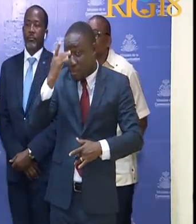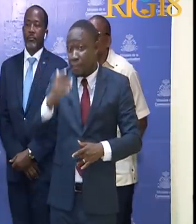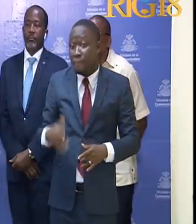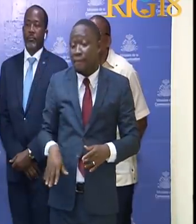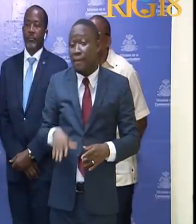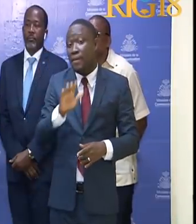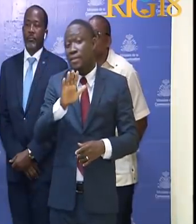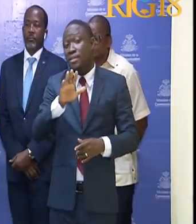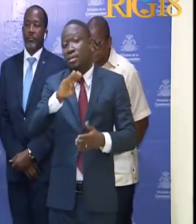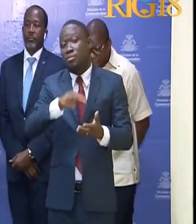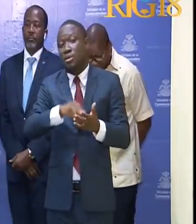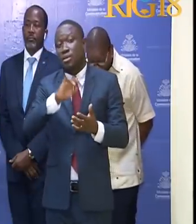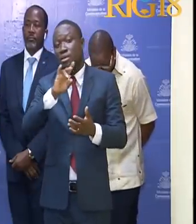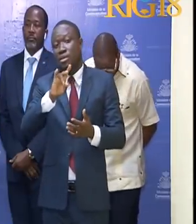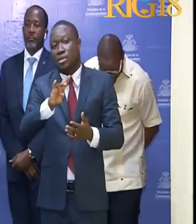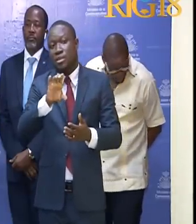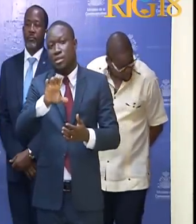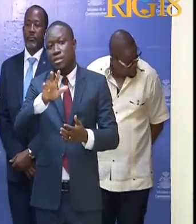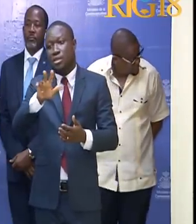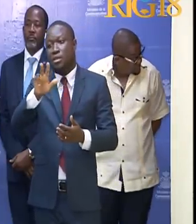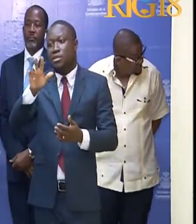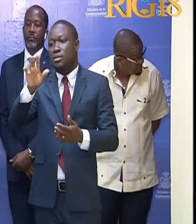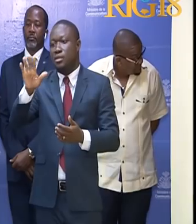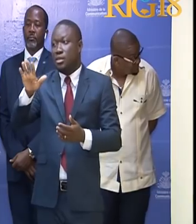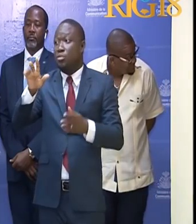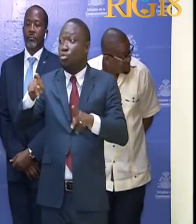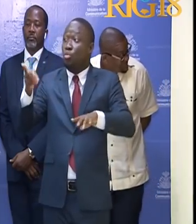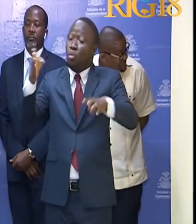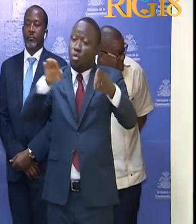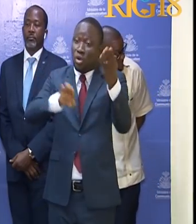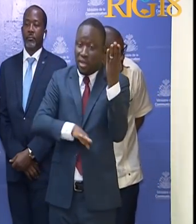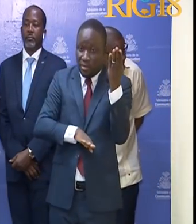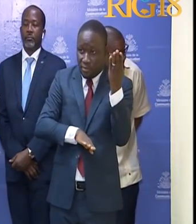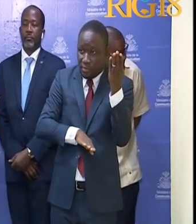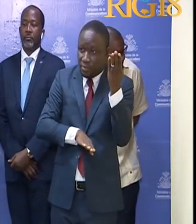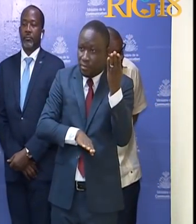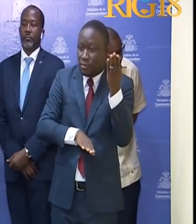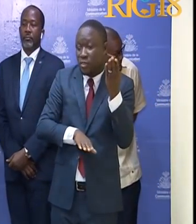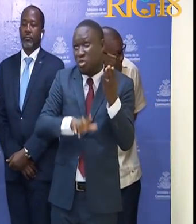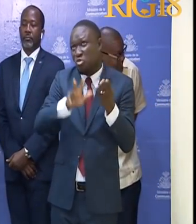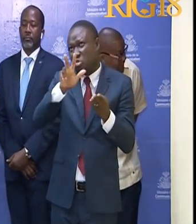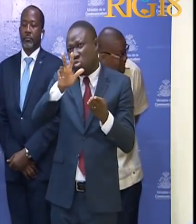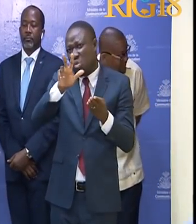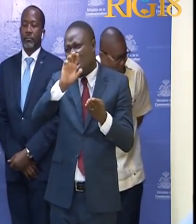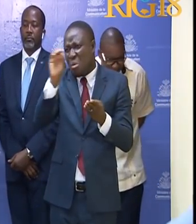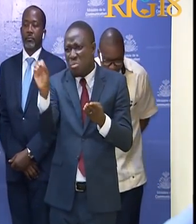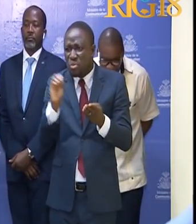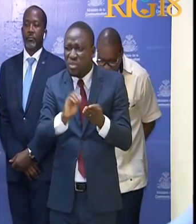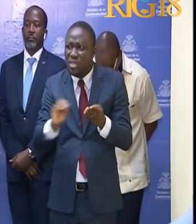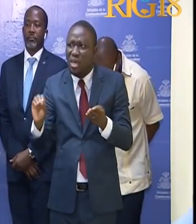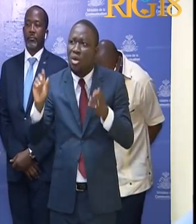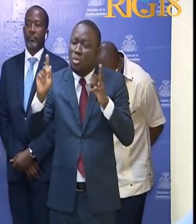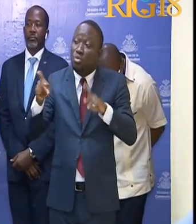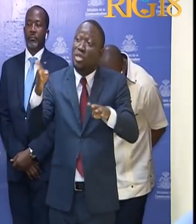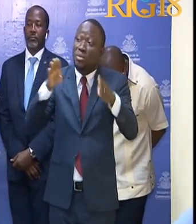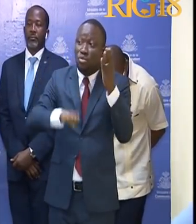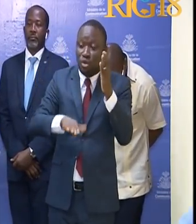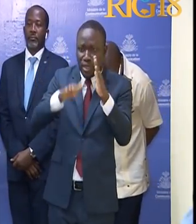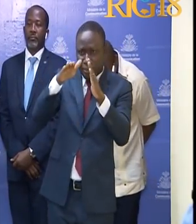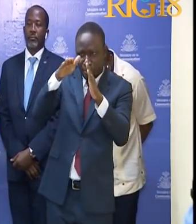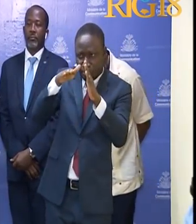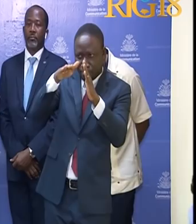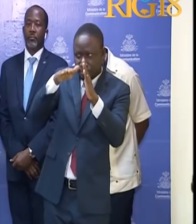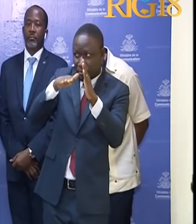5735 décès qui avec un taux de létalité à peu près de 3%, taux de létalité a fonti baissé de